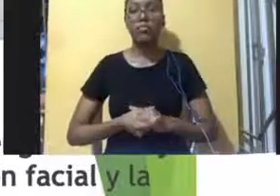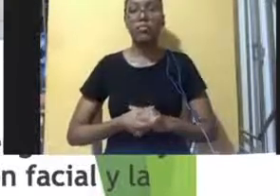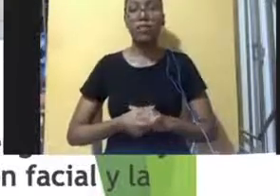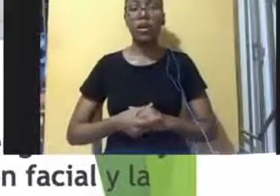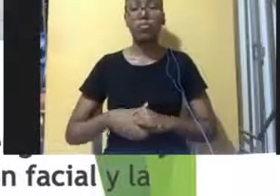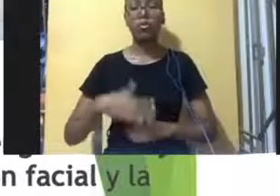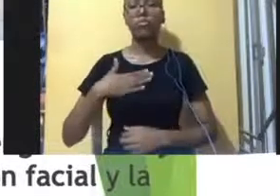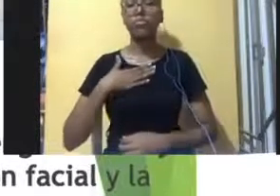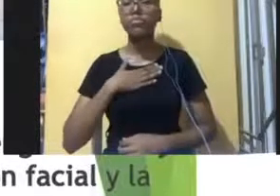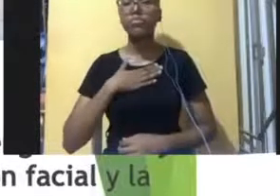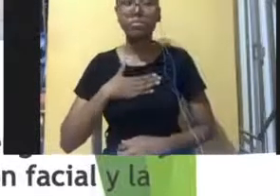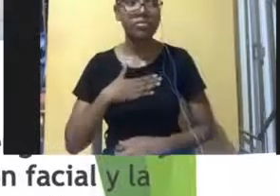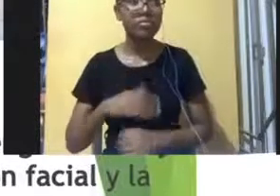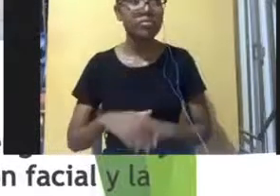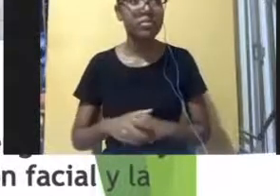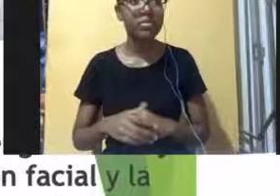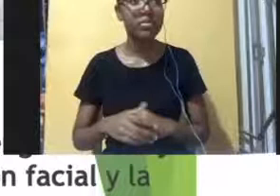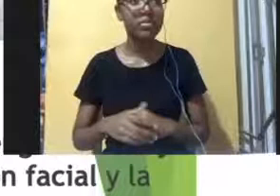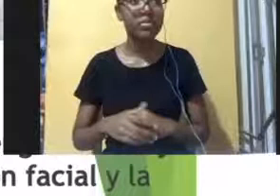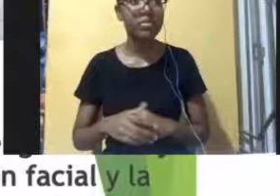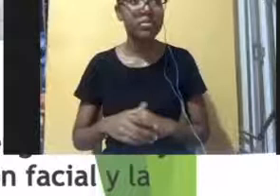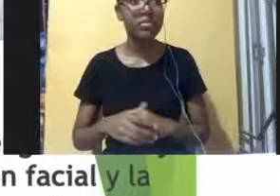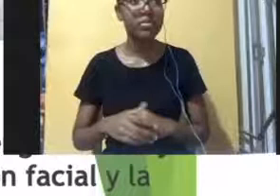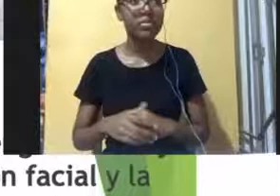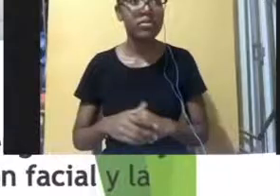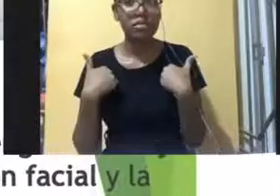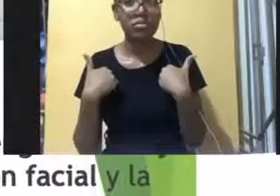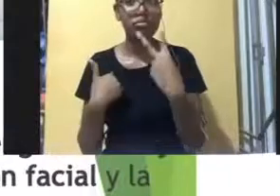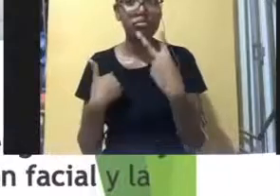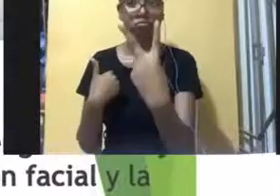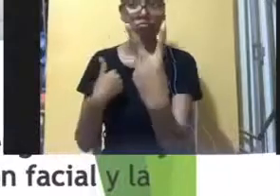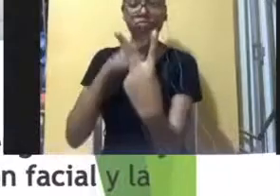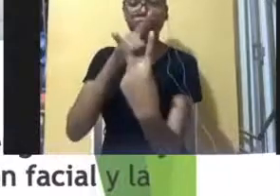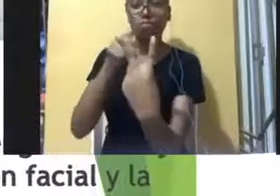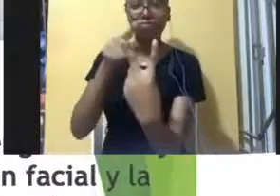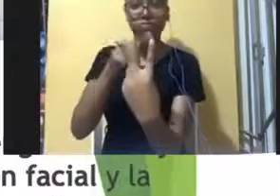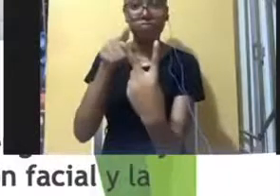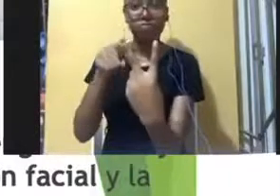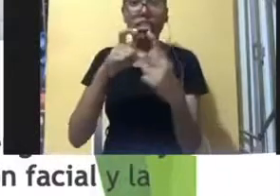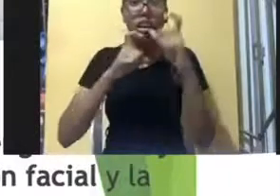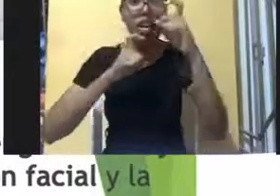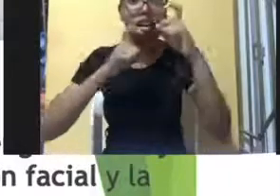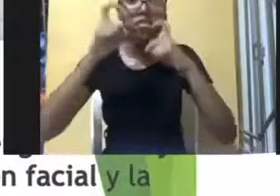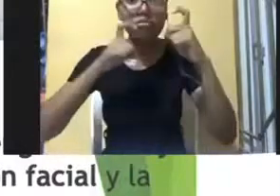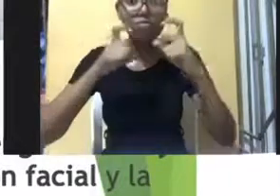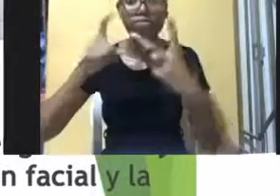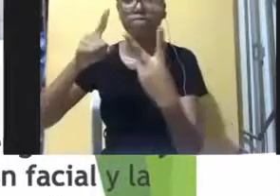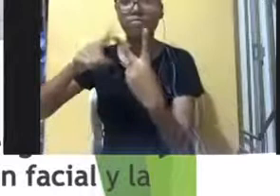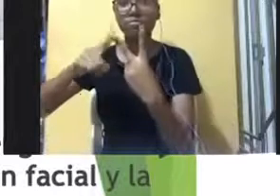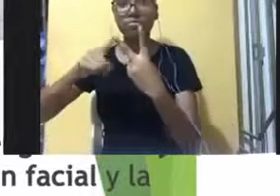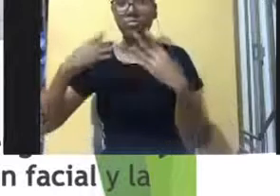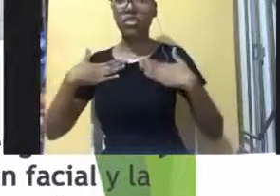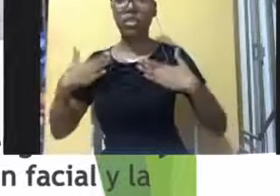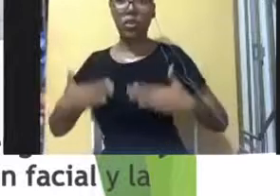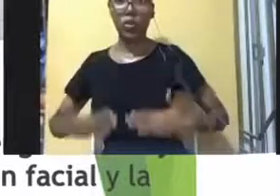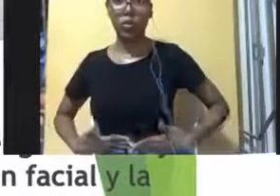la lengua de señas tiene dos componentes principales, que es la expresión facial y la expresión corporal, porque es a través